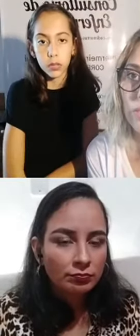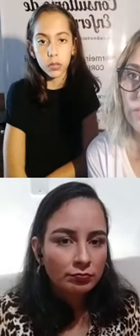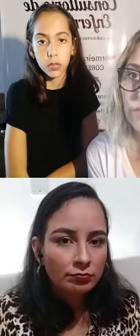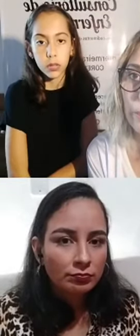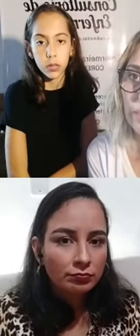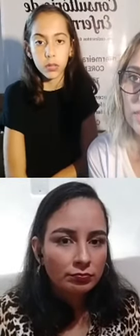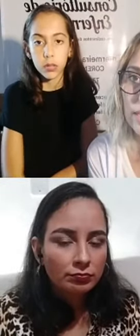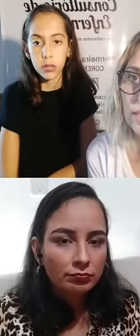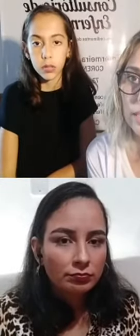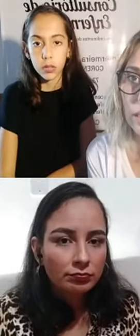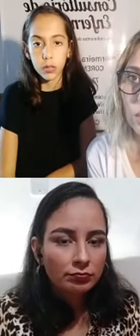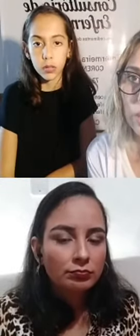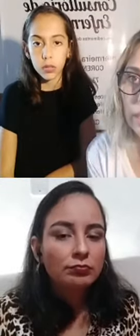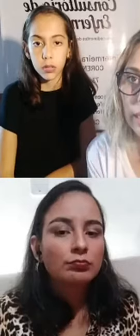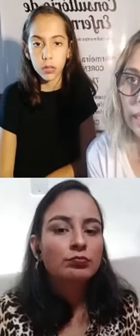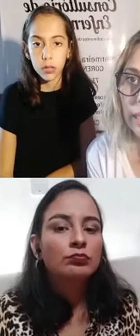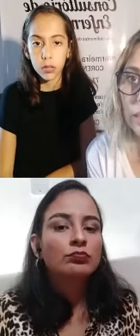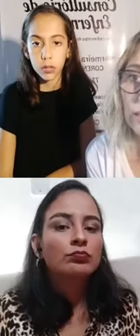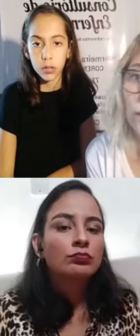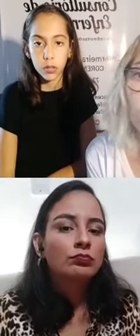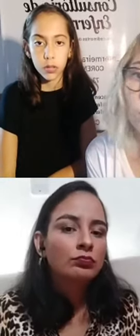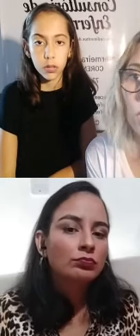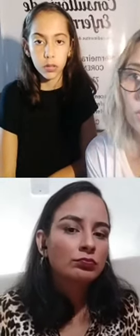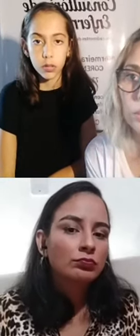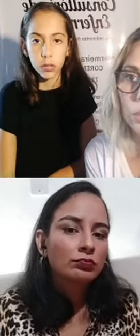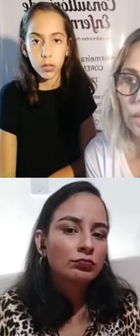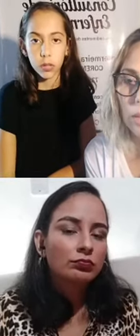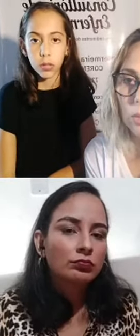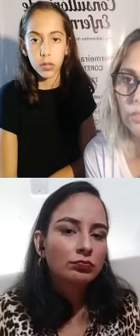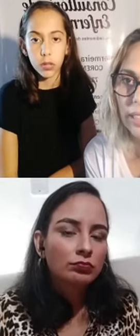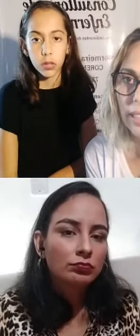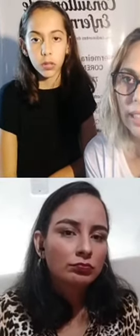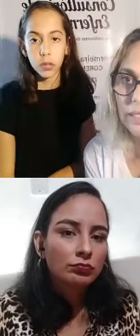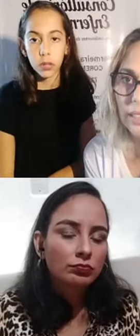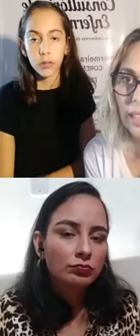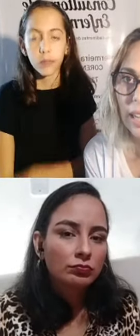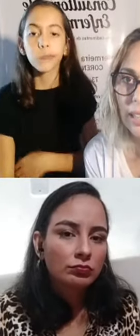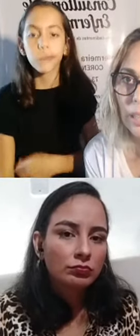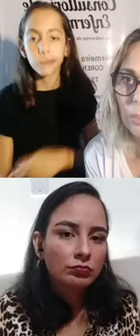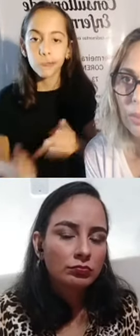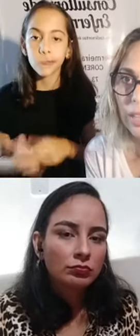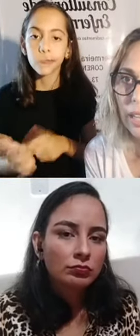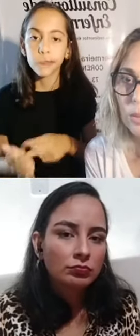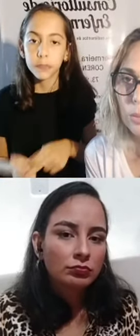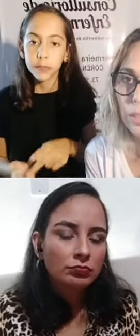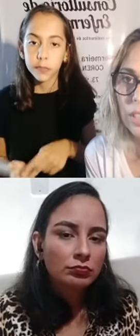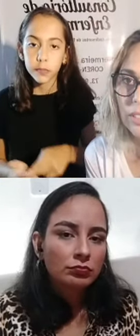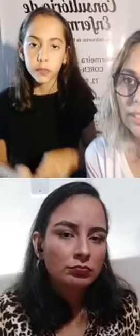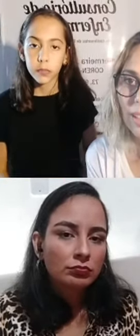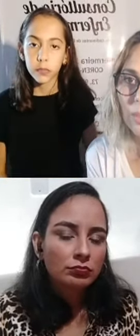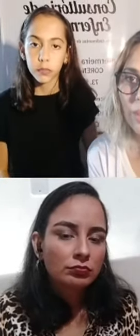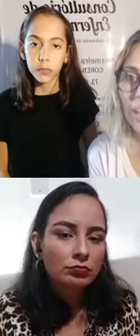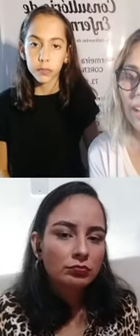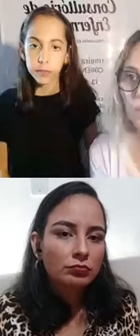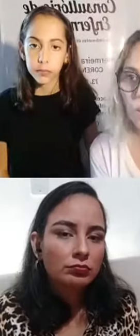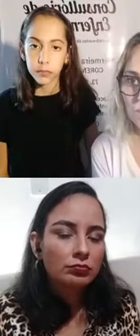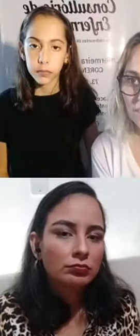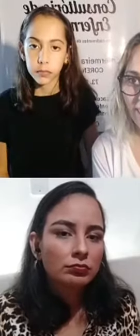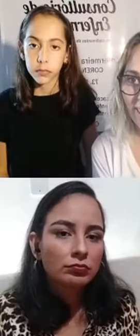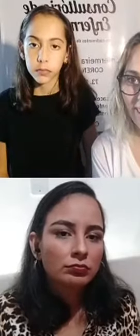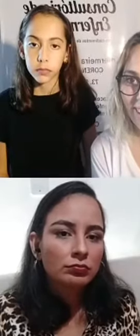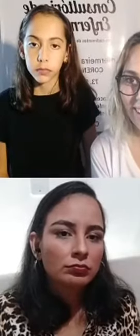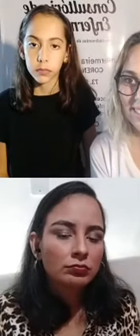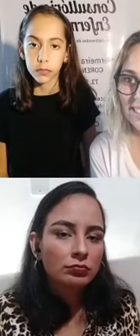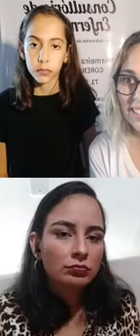de alfabetização não estar tão próximo do aluno, verdade. Até porque os meninos são tão carinhosos,